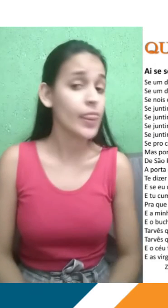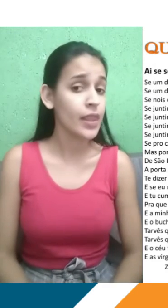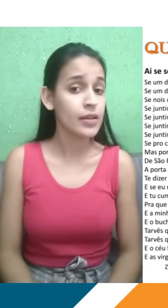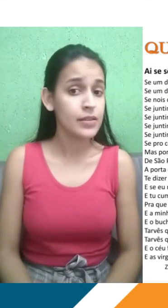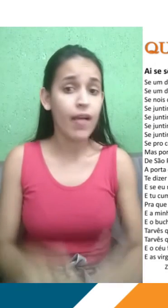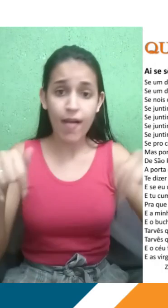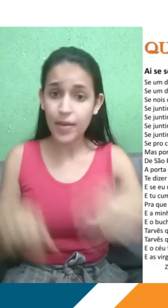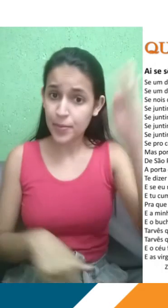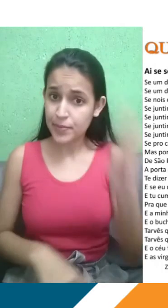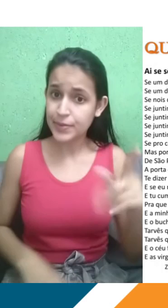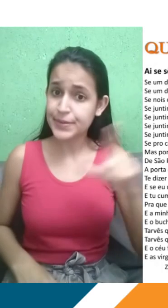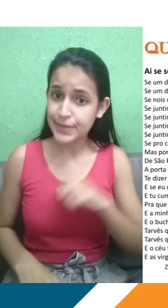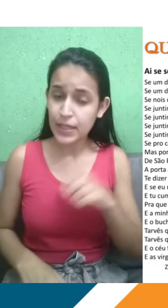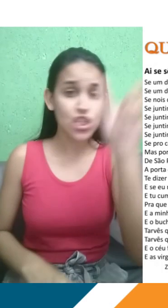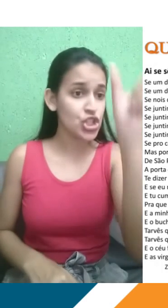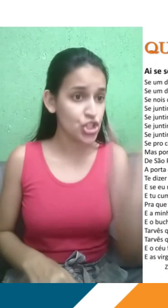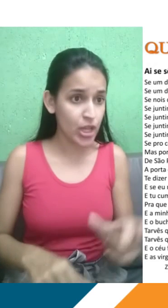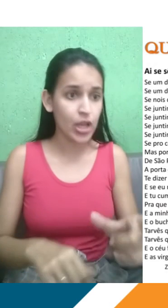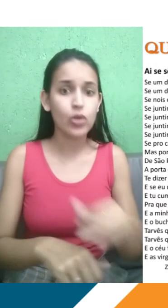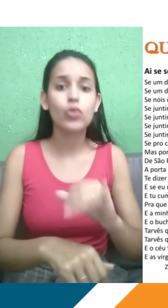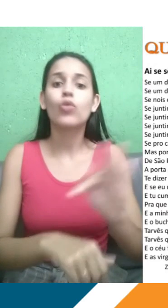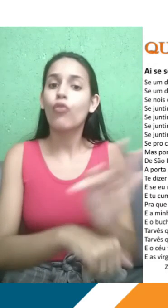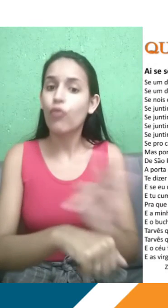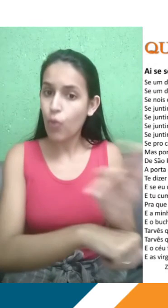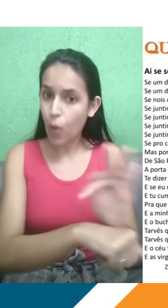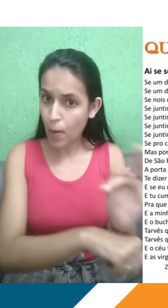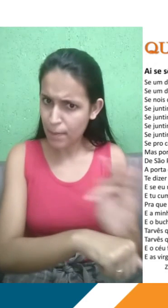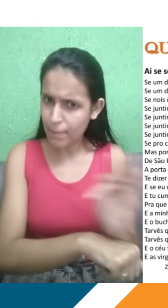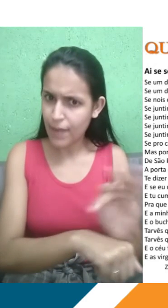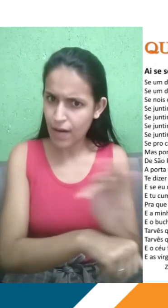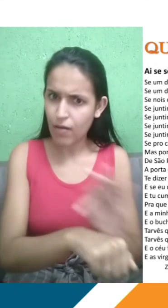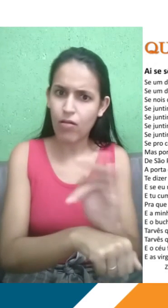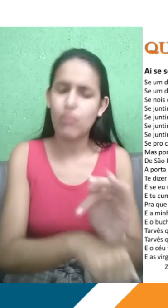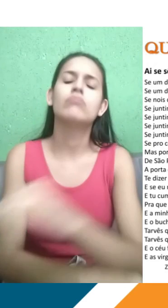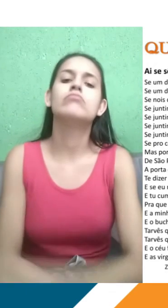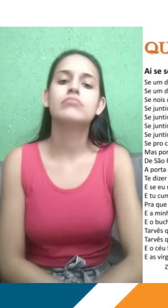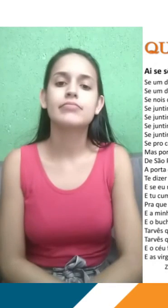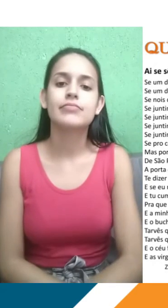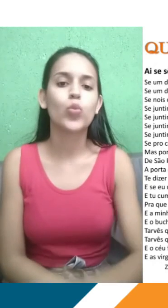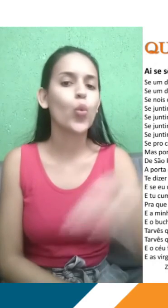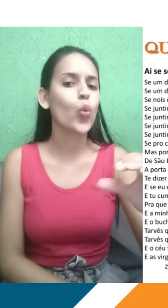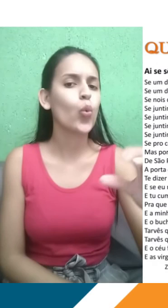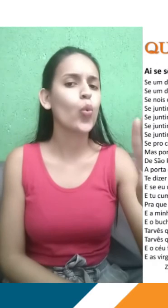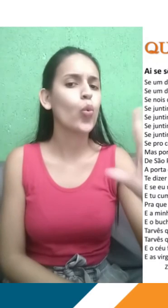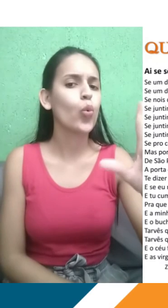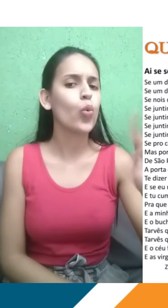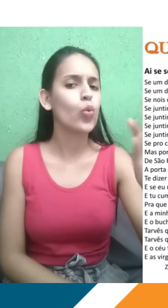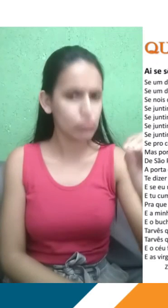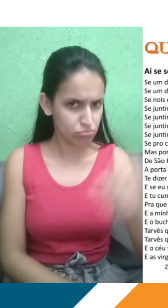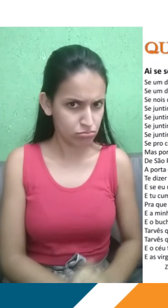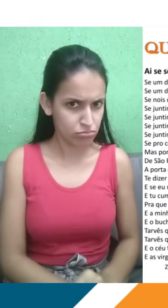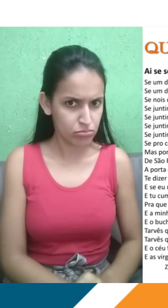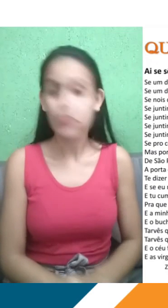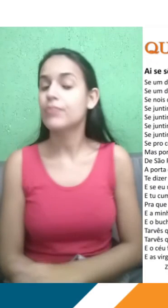Sendo assim, ao analisar as opções de resposta, podemos afirmar que a alternativa correta é a B, uma vez que